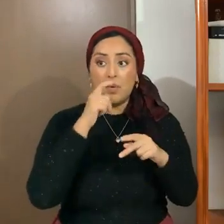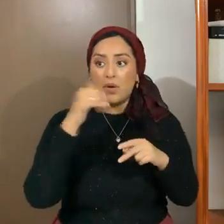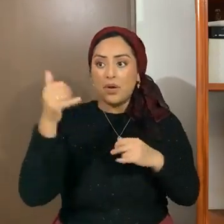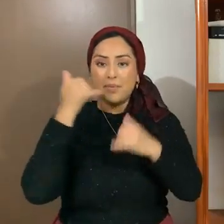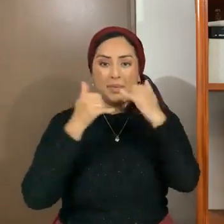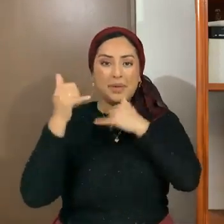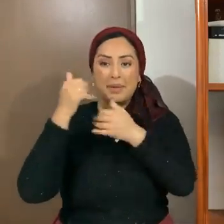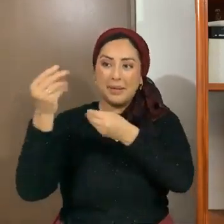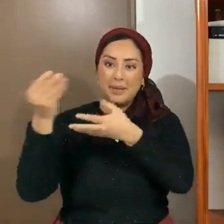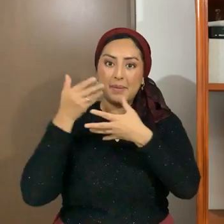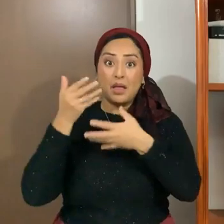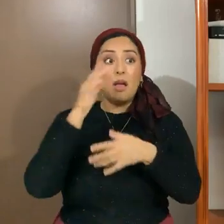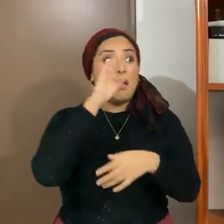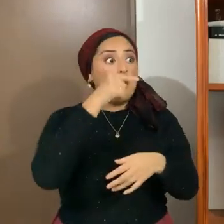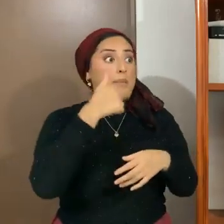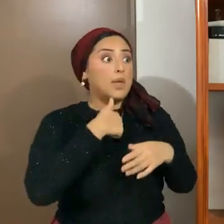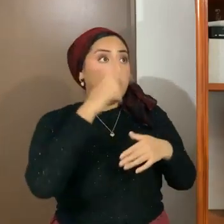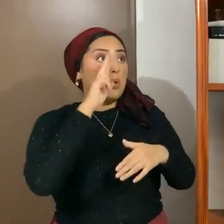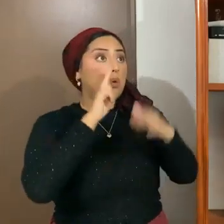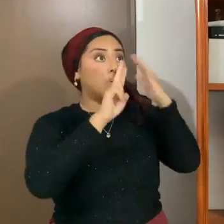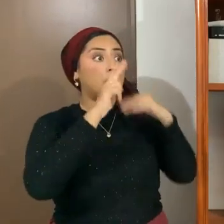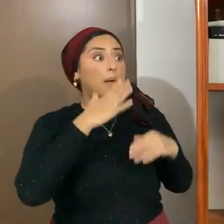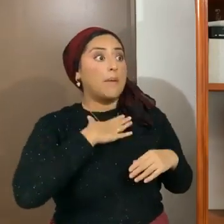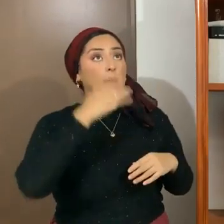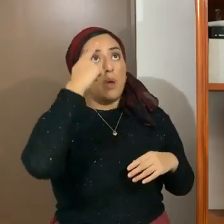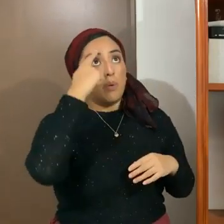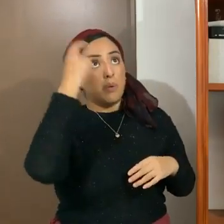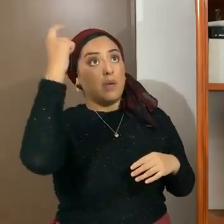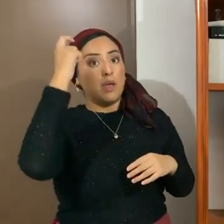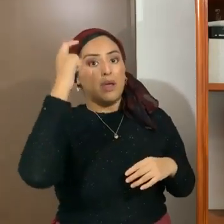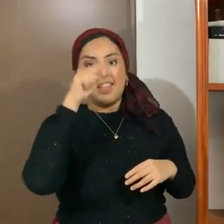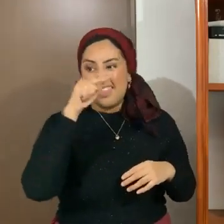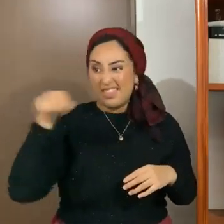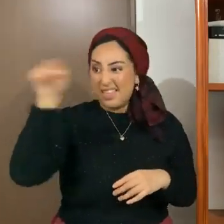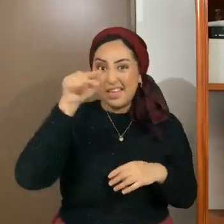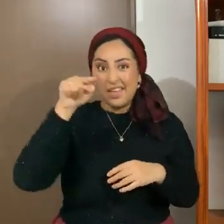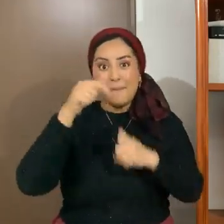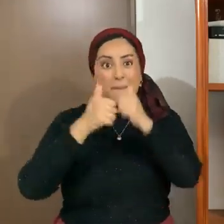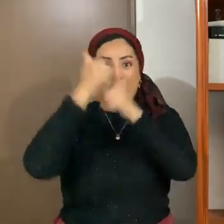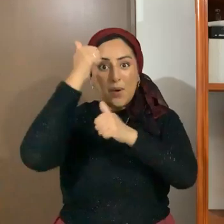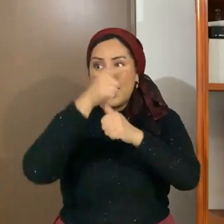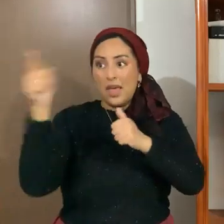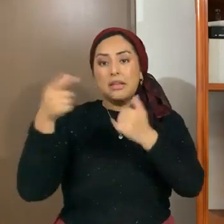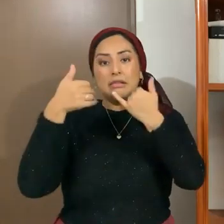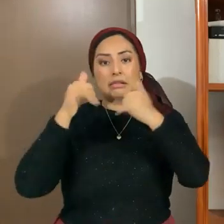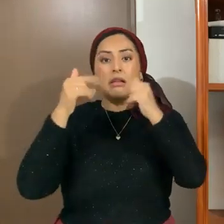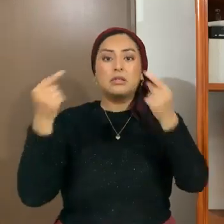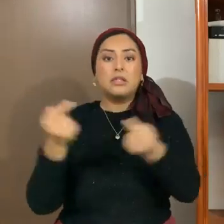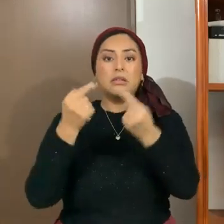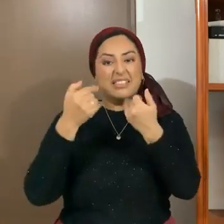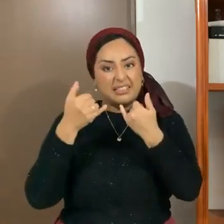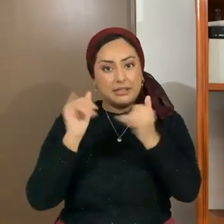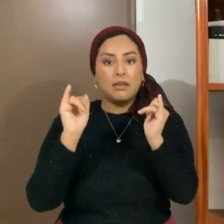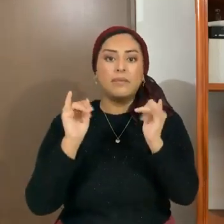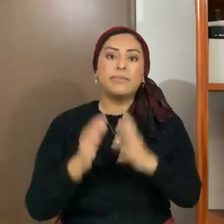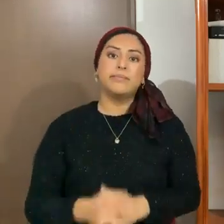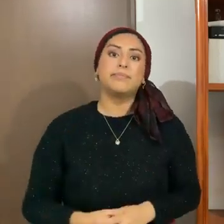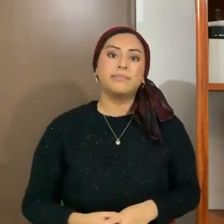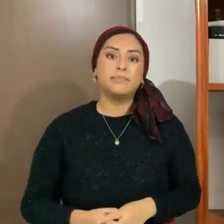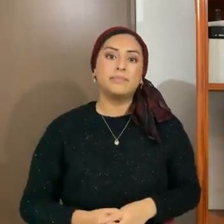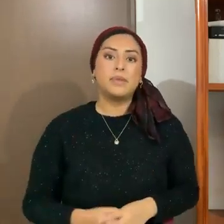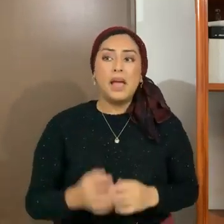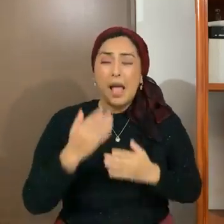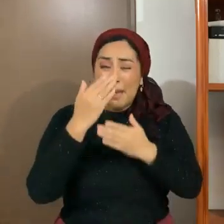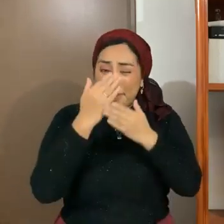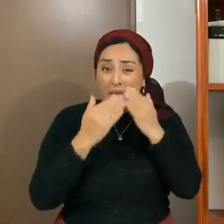platicado sueños y visiones están en las obras de la carne. Lamentablemente es así. Podría contar con los dedos de la